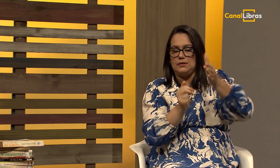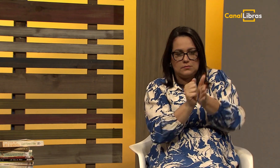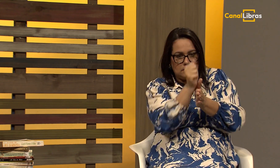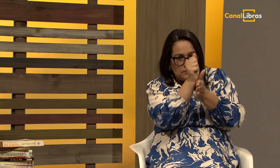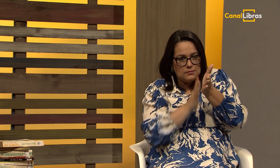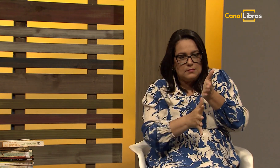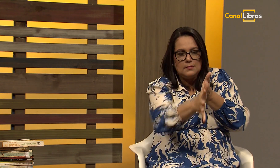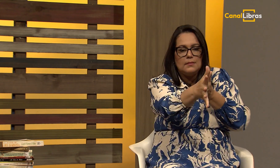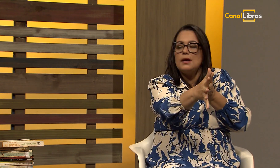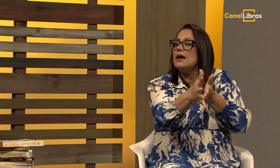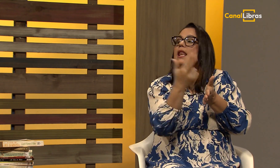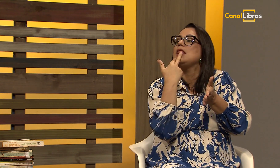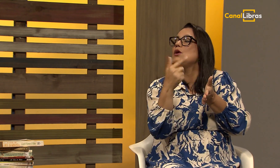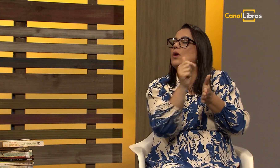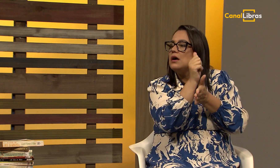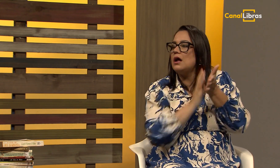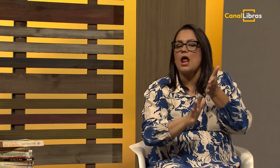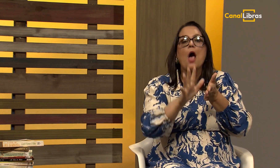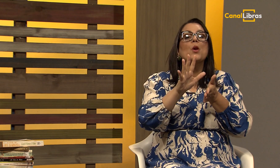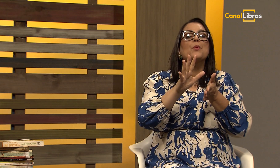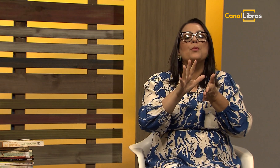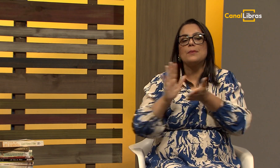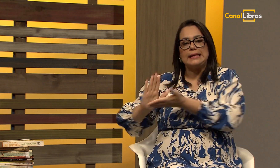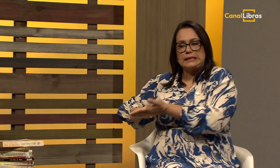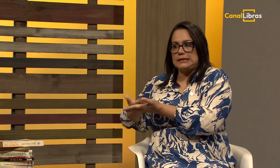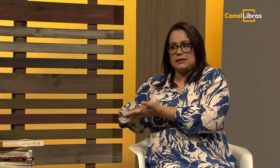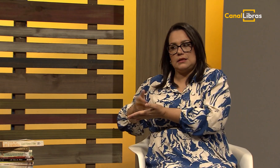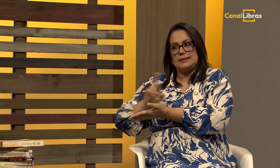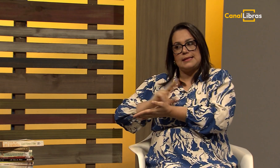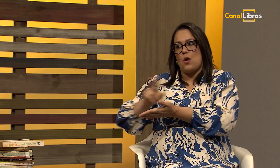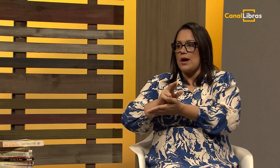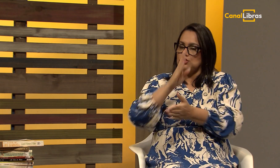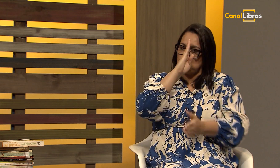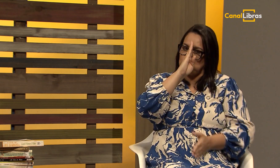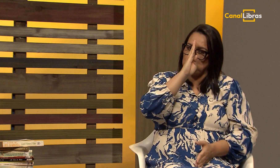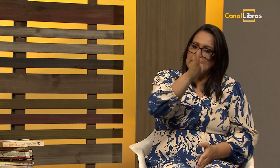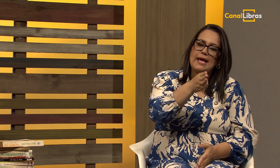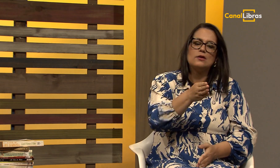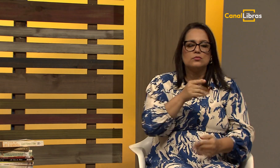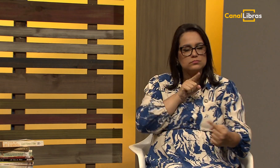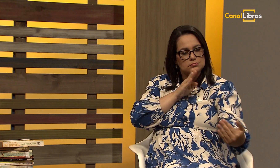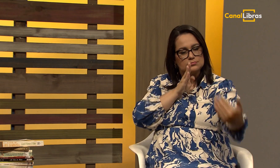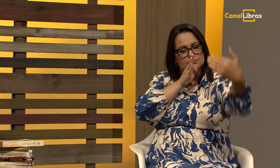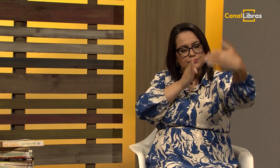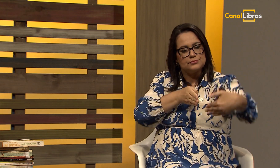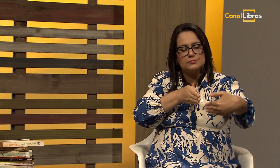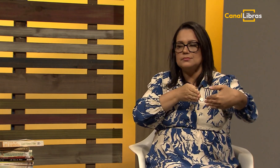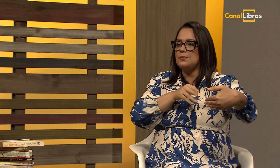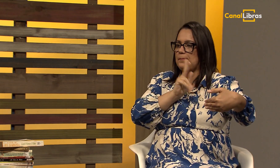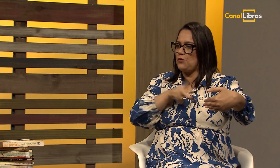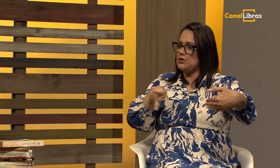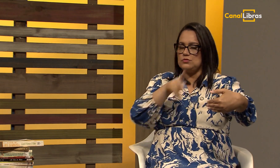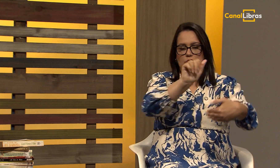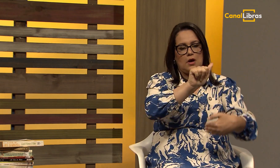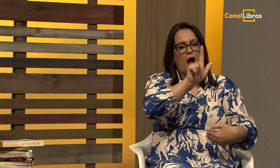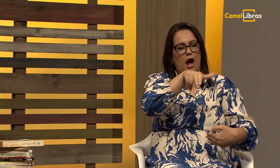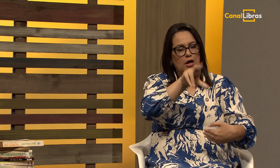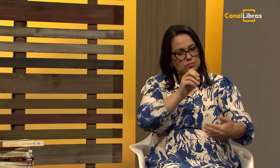instrução e não ficar dependente do intérprete. Esse diálogo direto entre aluno e professor em Libras